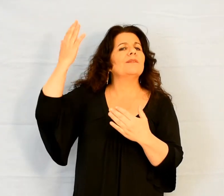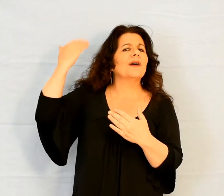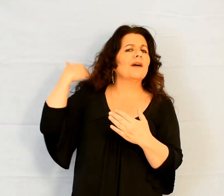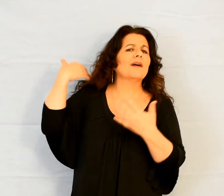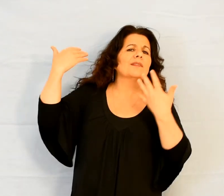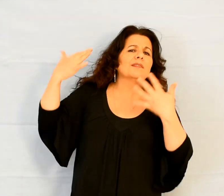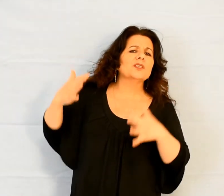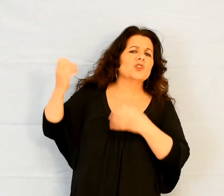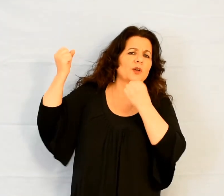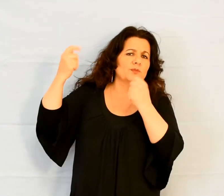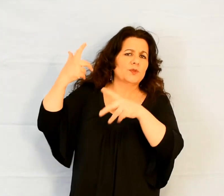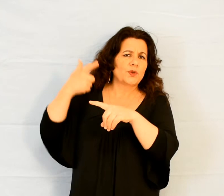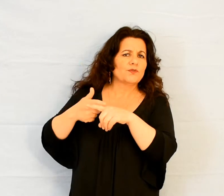souvent réunis.